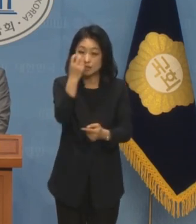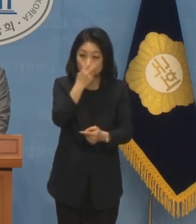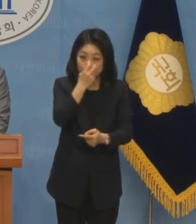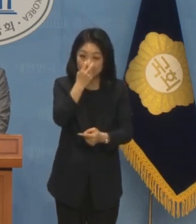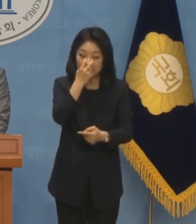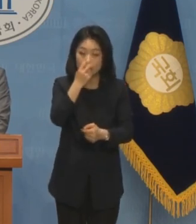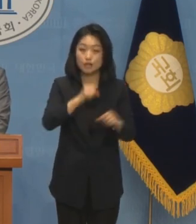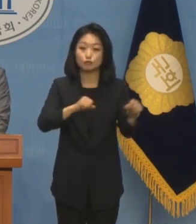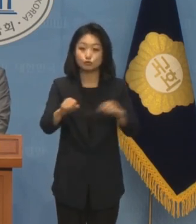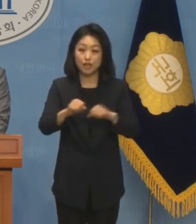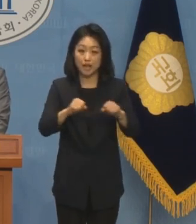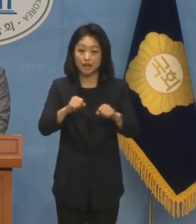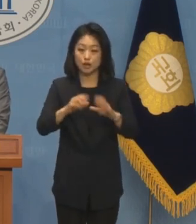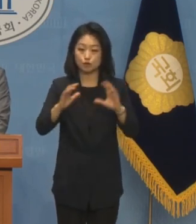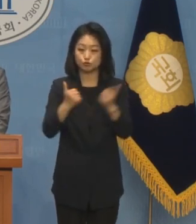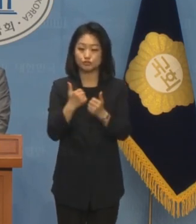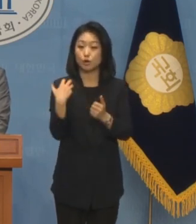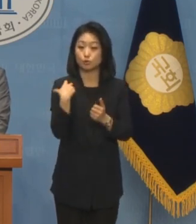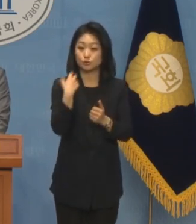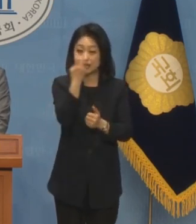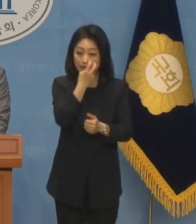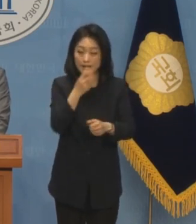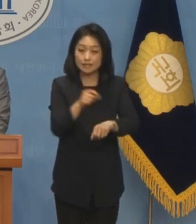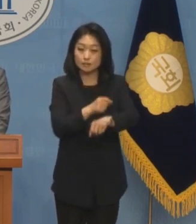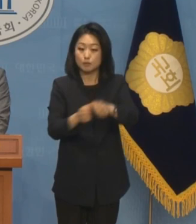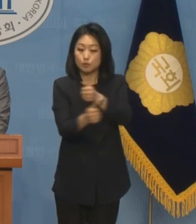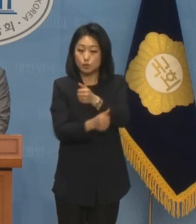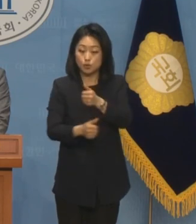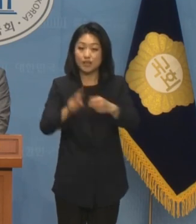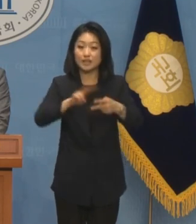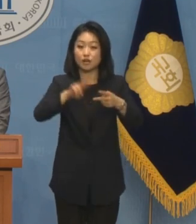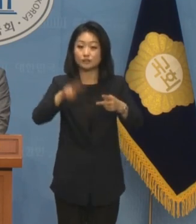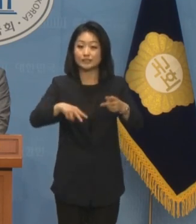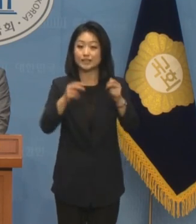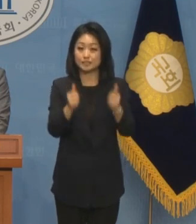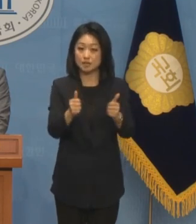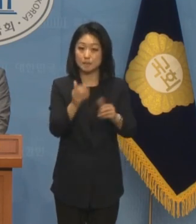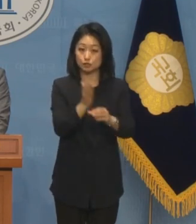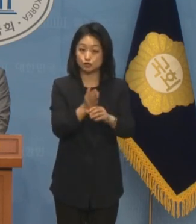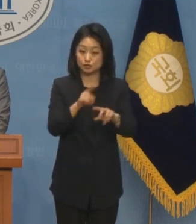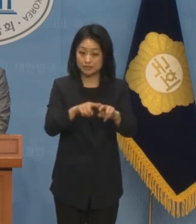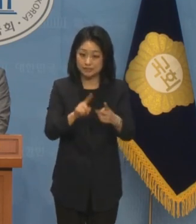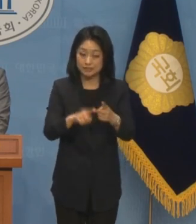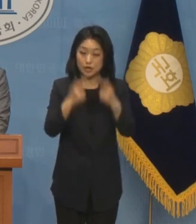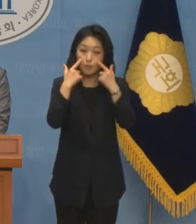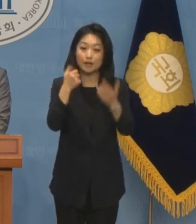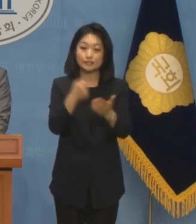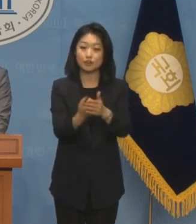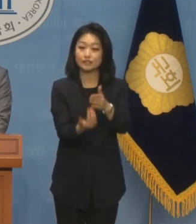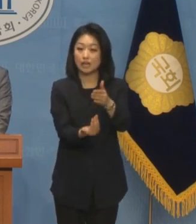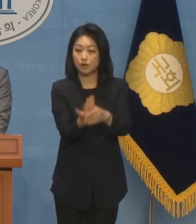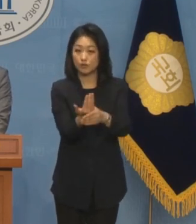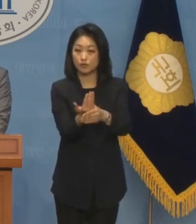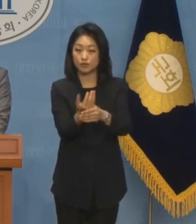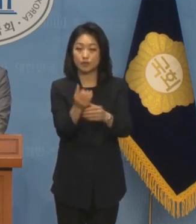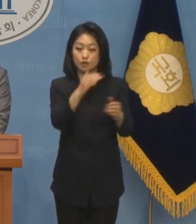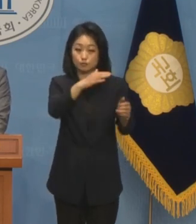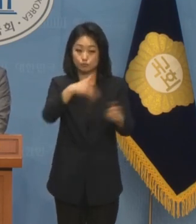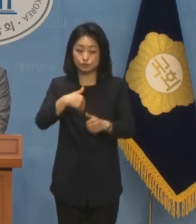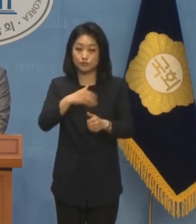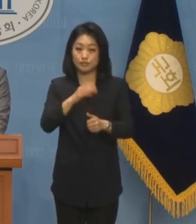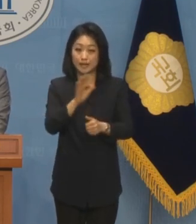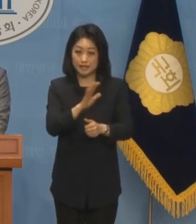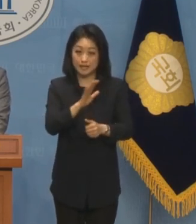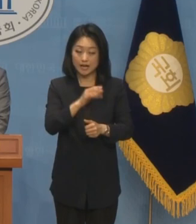조사를 수행 국정조사 특별위원회 형사 재판이 진행 중이거나 확정된 사건 불송치 또는